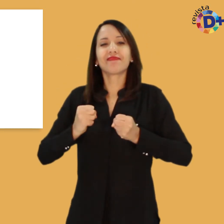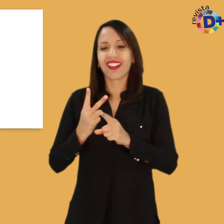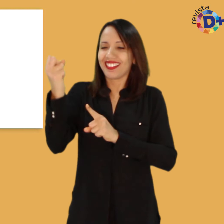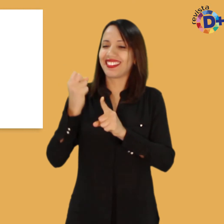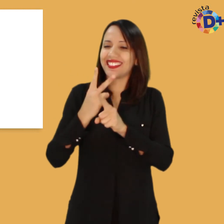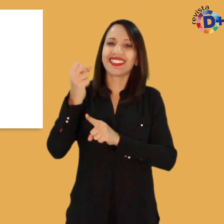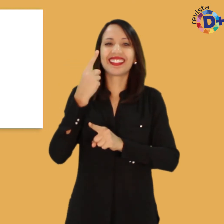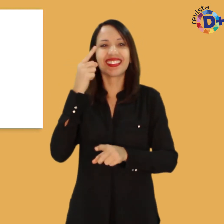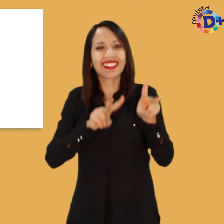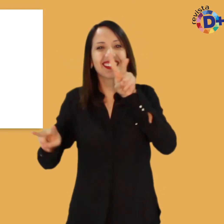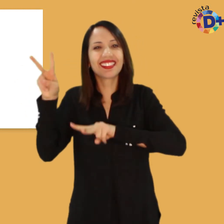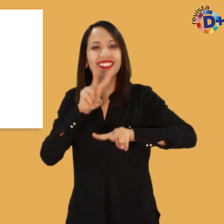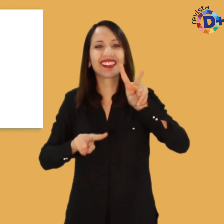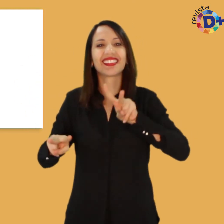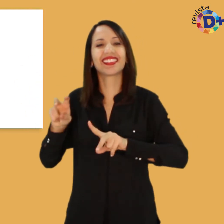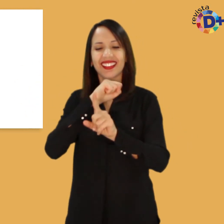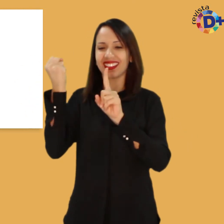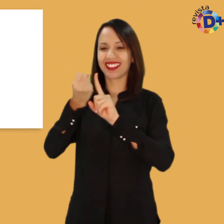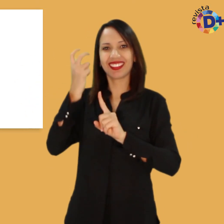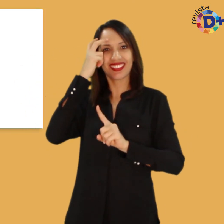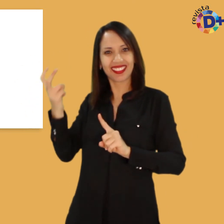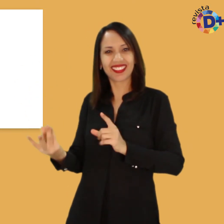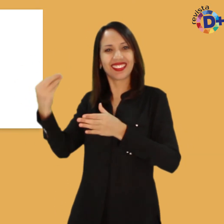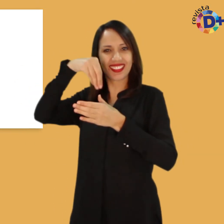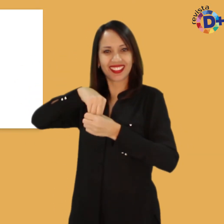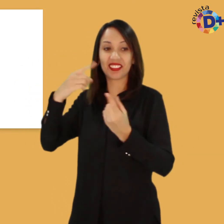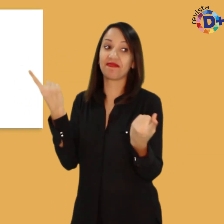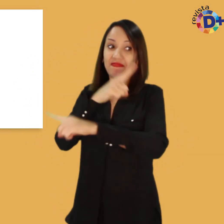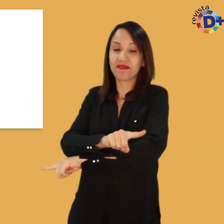visão sociocultural que a ela se contrapõe.